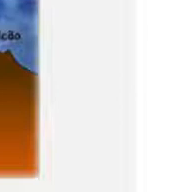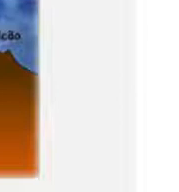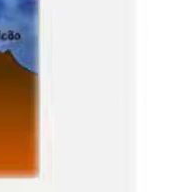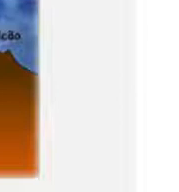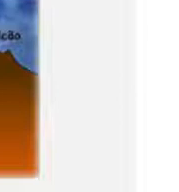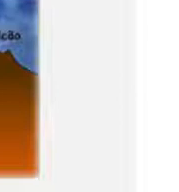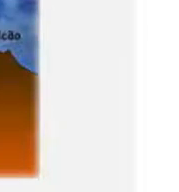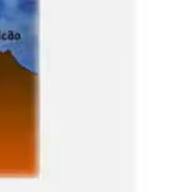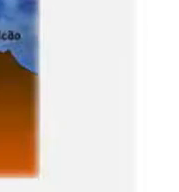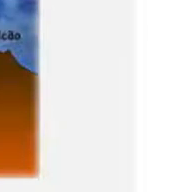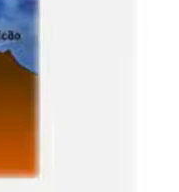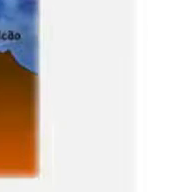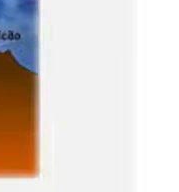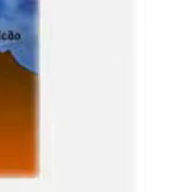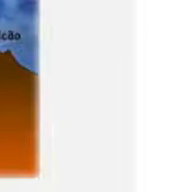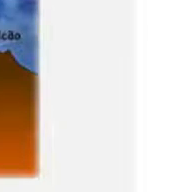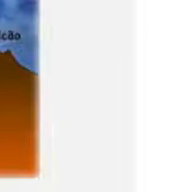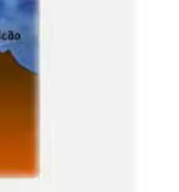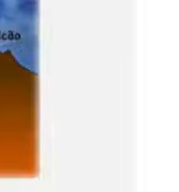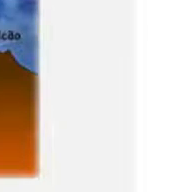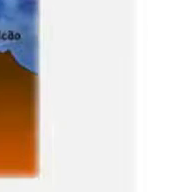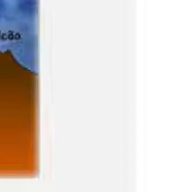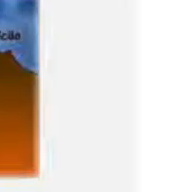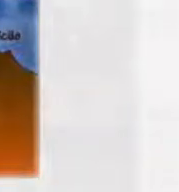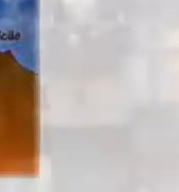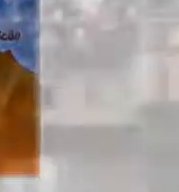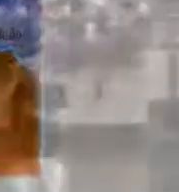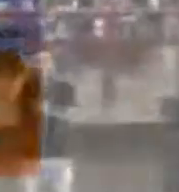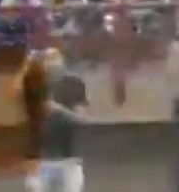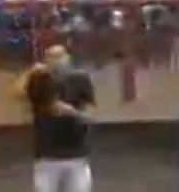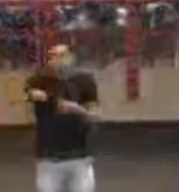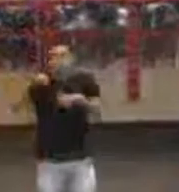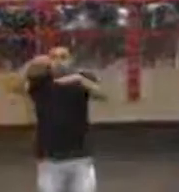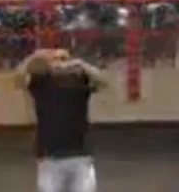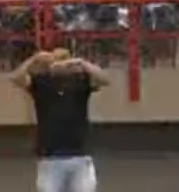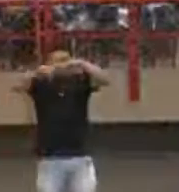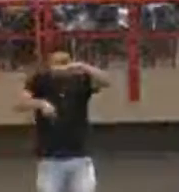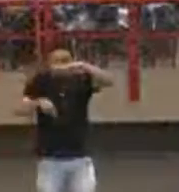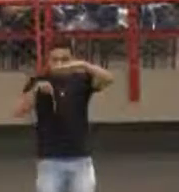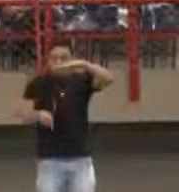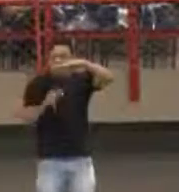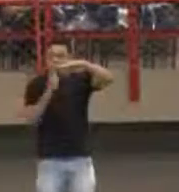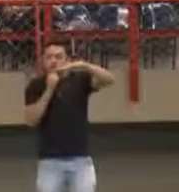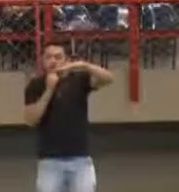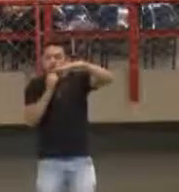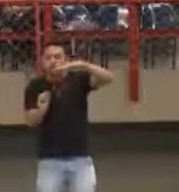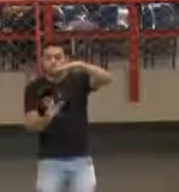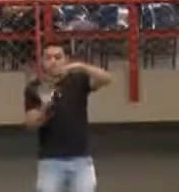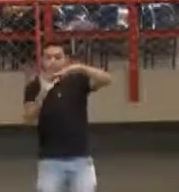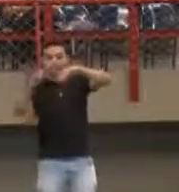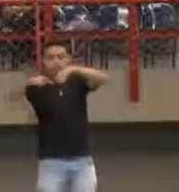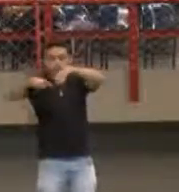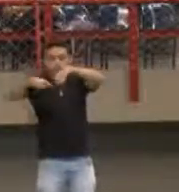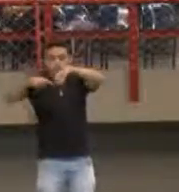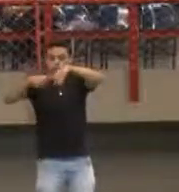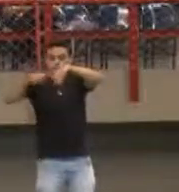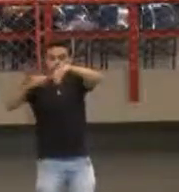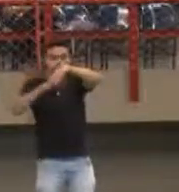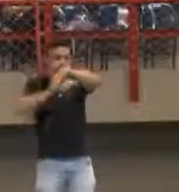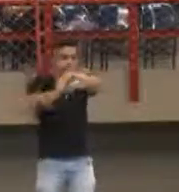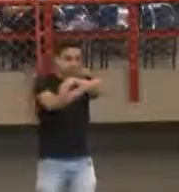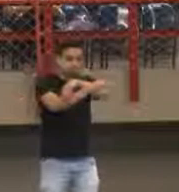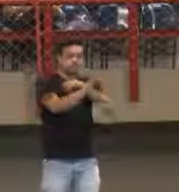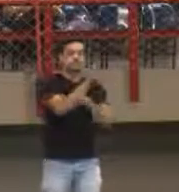carbônico, outros gases também que estão ali presentes, mas normalmente é o vapor d'água que vai fazer com que gere a turbina e gere a eletricidade.